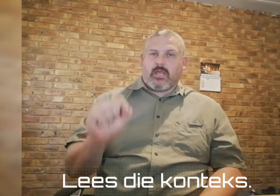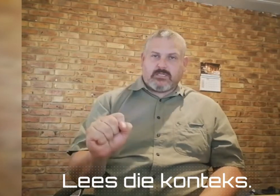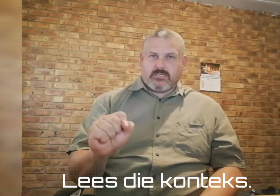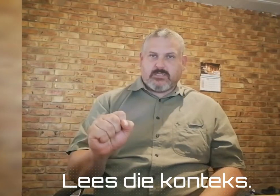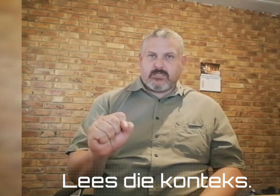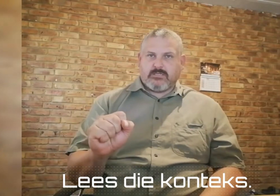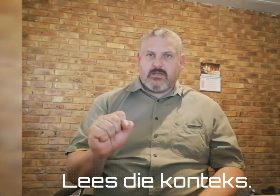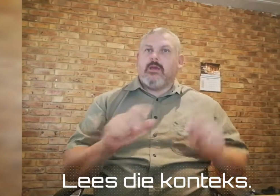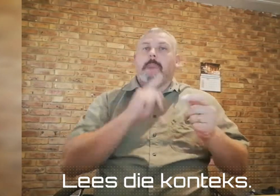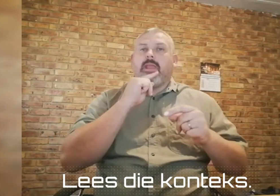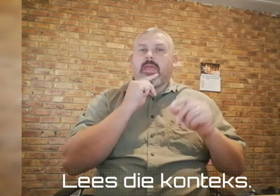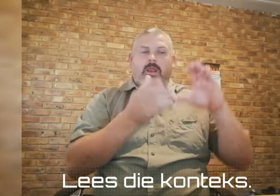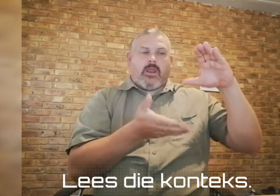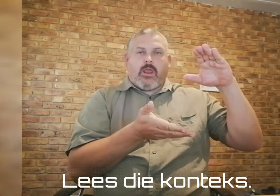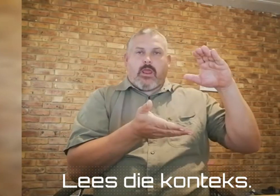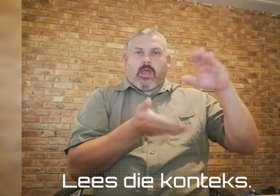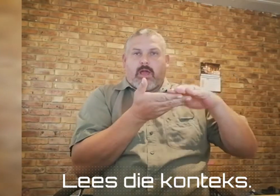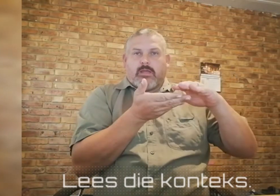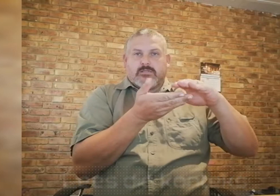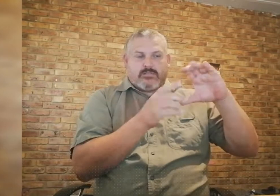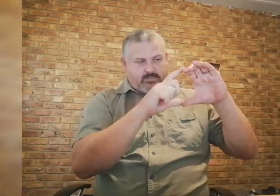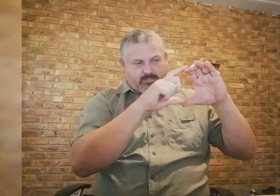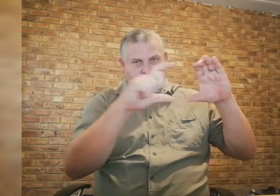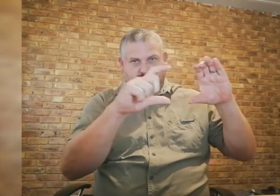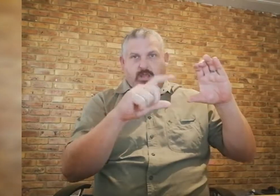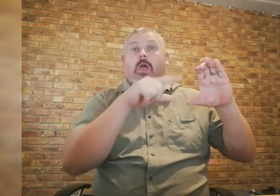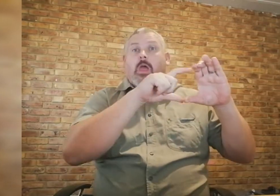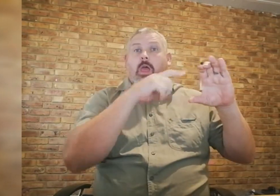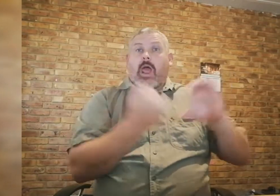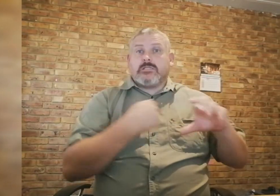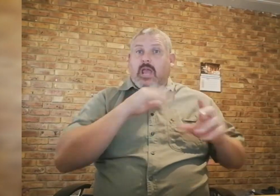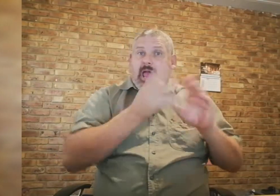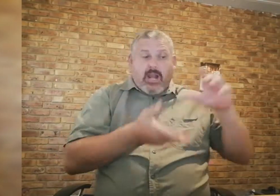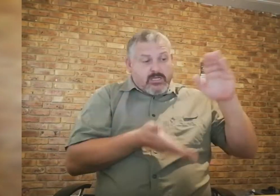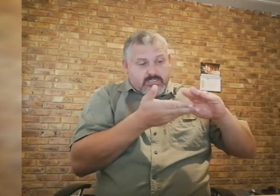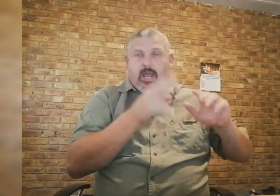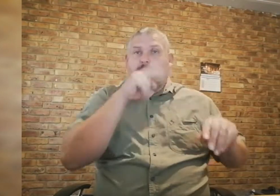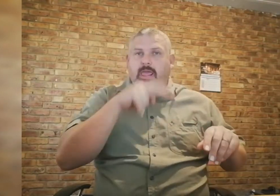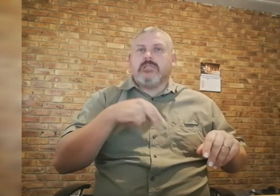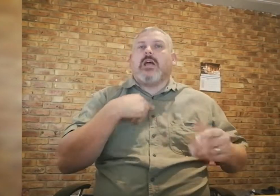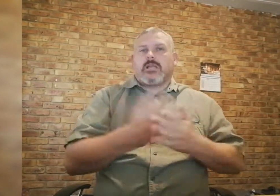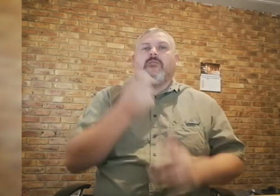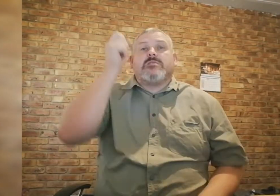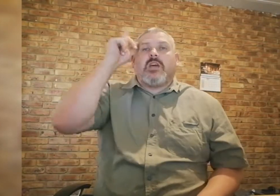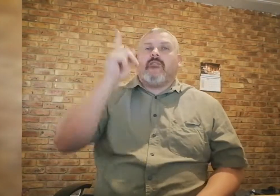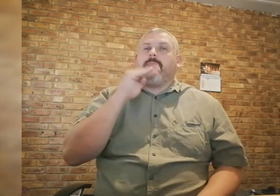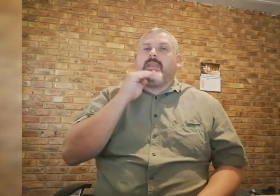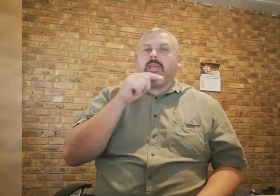K-O-N-T-E-K-S. Beteken alles. As alles lees, kan verstaan wat beteken